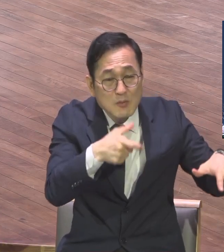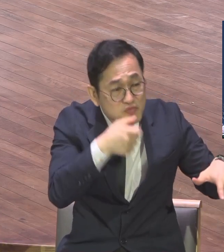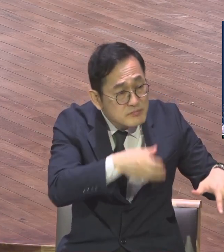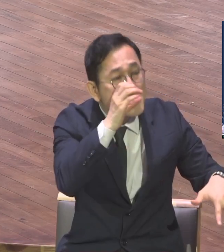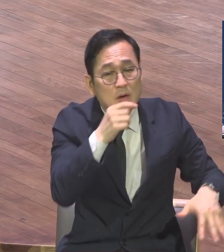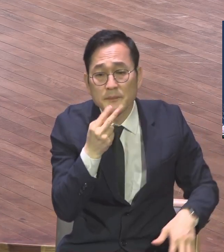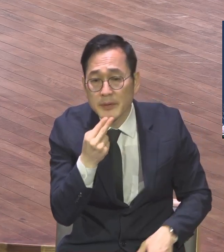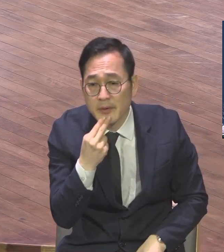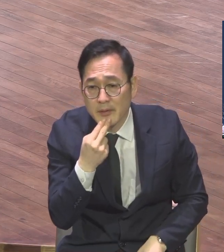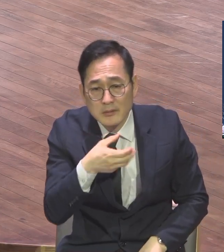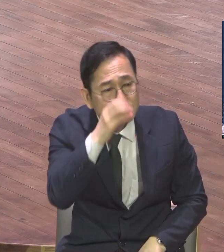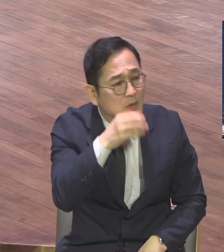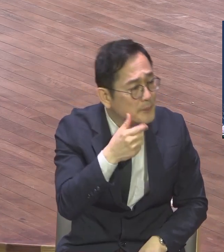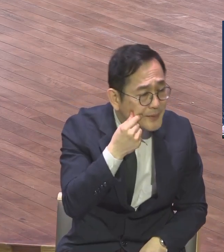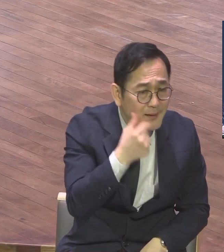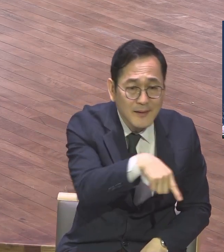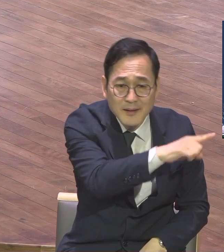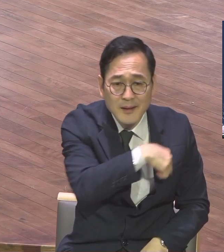몰라요.